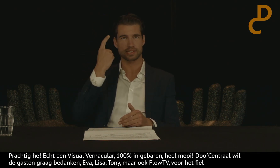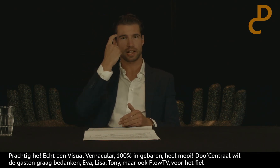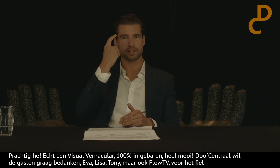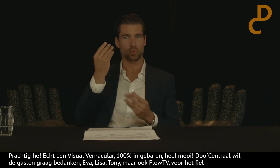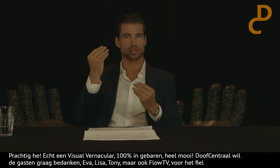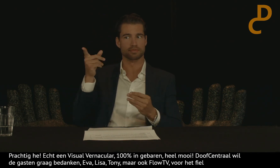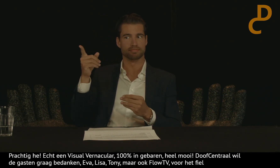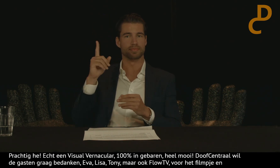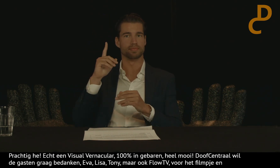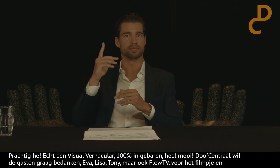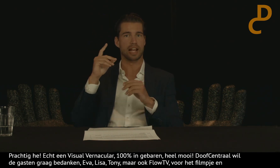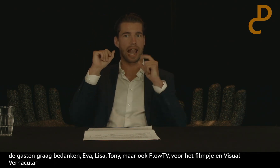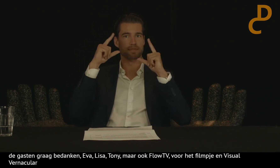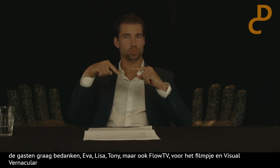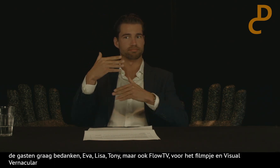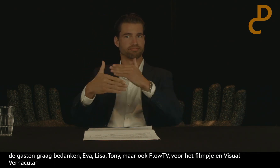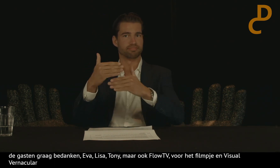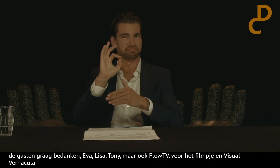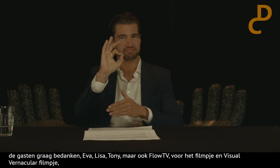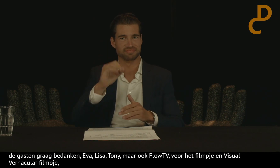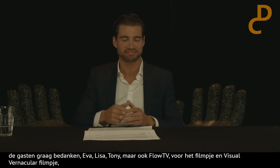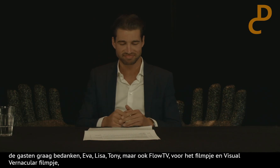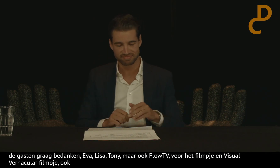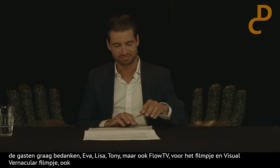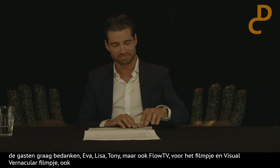Henk Betten bedankt. Het was heel interessant van hem te horen hoe zijn leven nu op dit moment is.